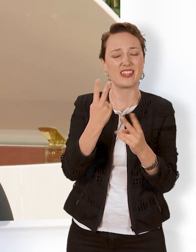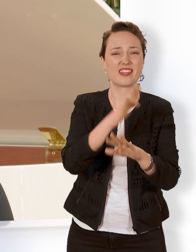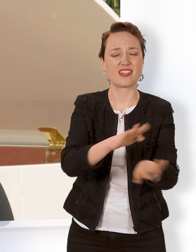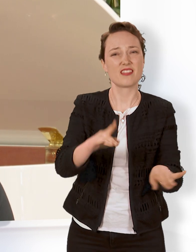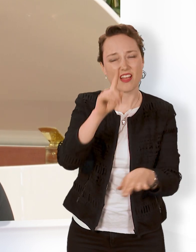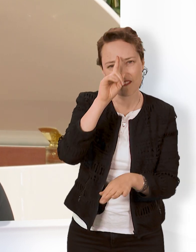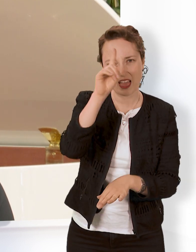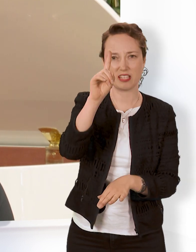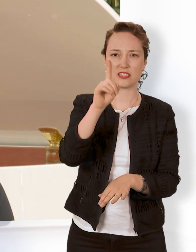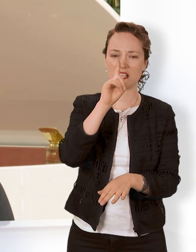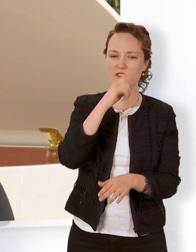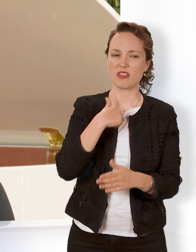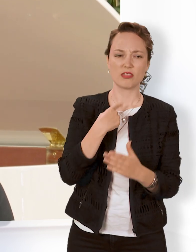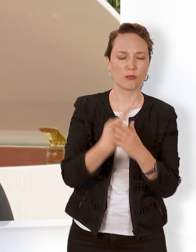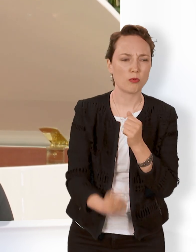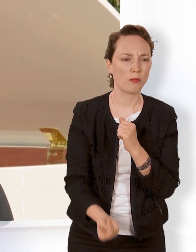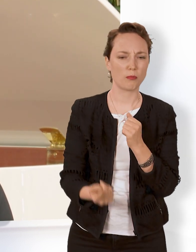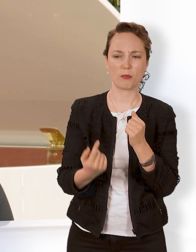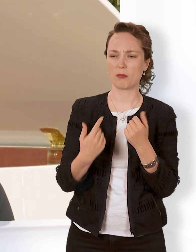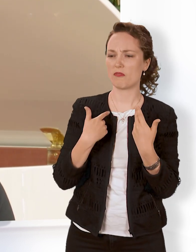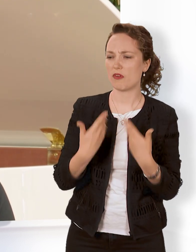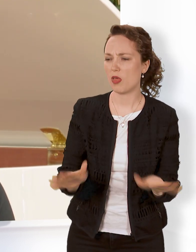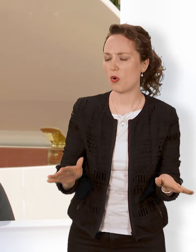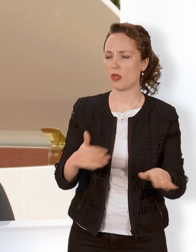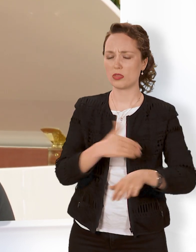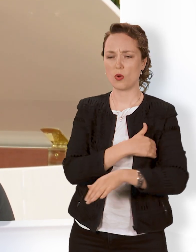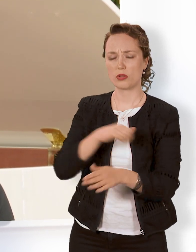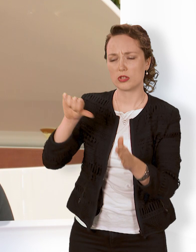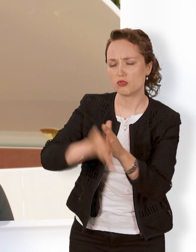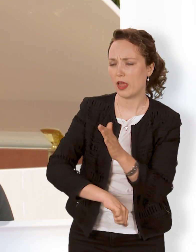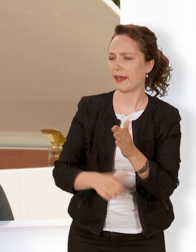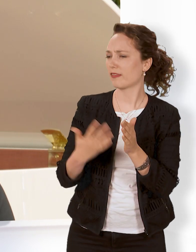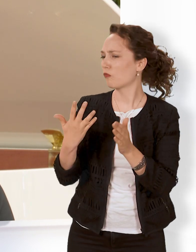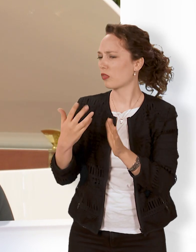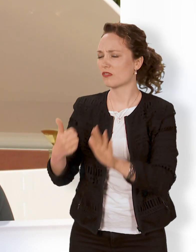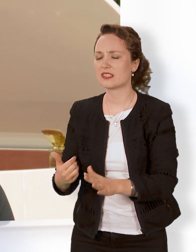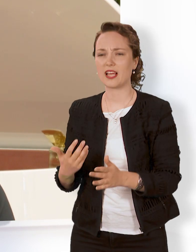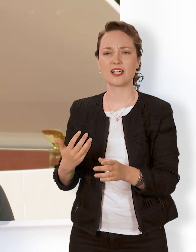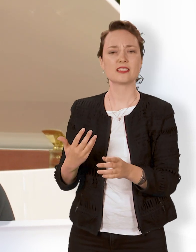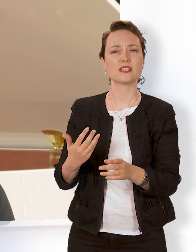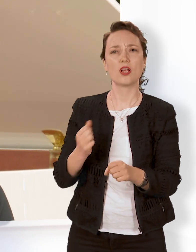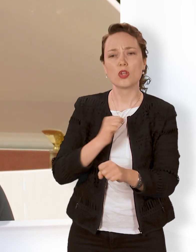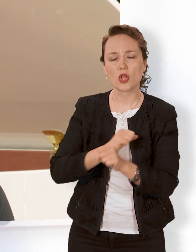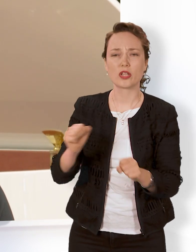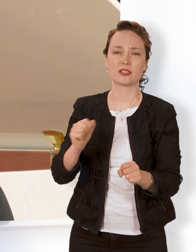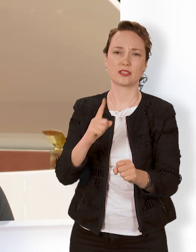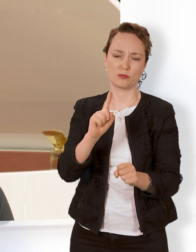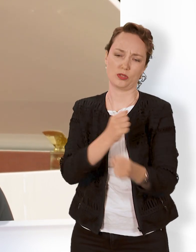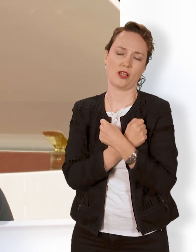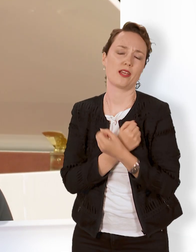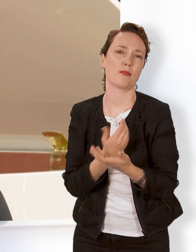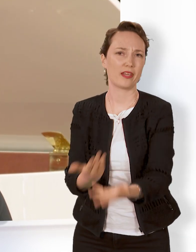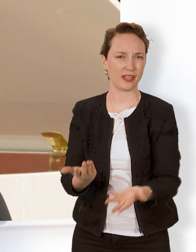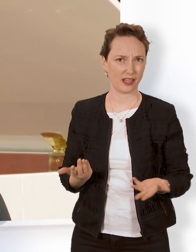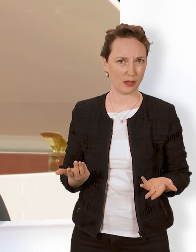geliebt, auch wenn sie Niederlagen haben, auch wenn sie mit einer 5 oder einer 6 mal nach Hause kommen, dann müssen wir Liebe aussprechen. Wir müssen dann